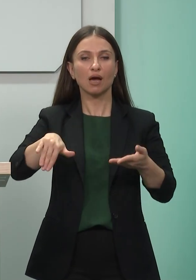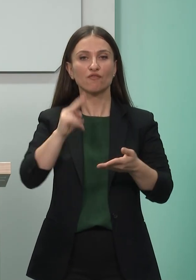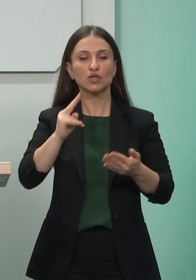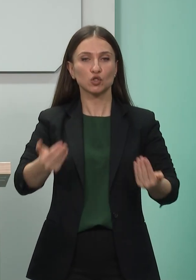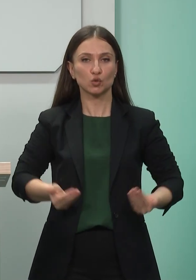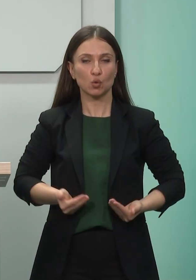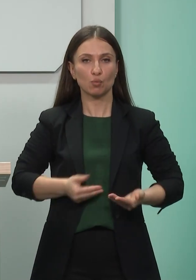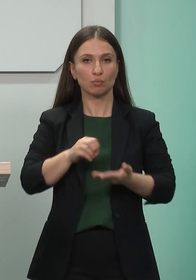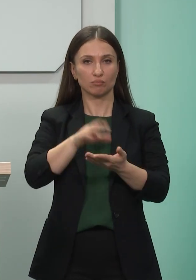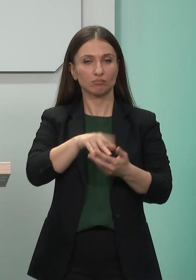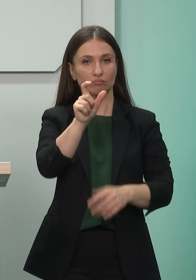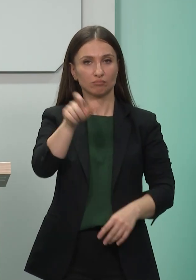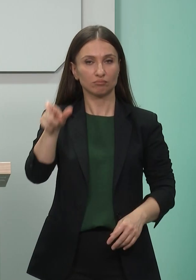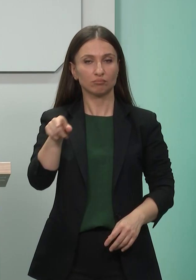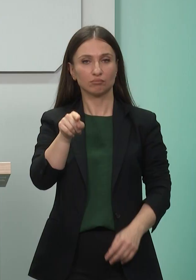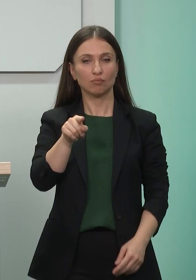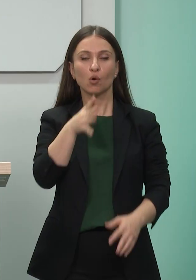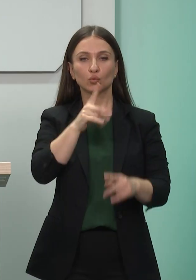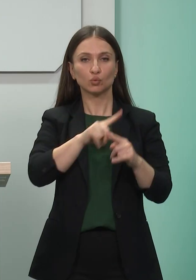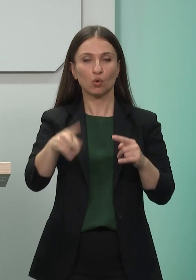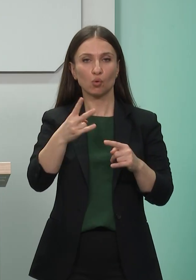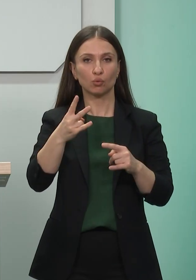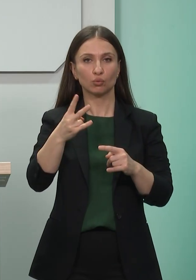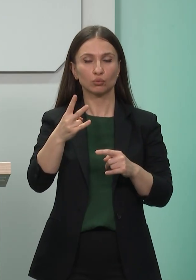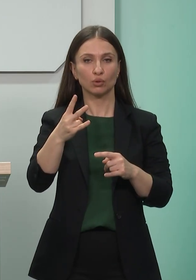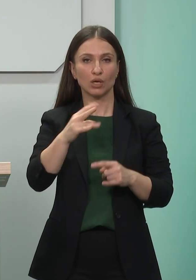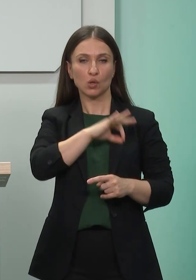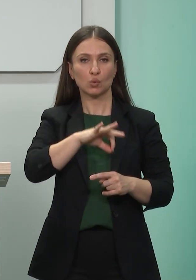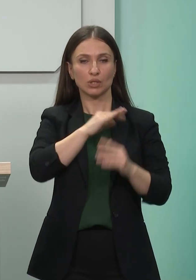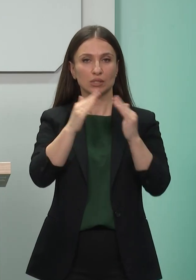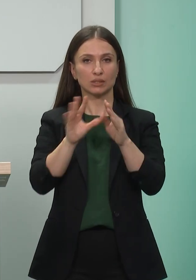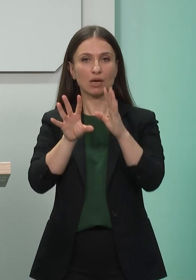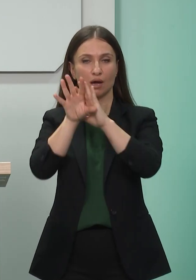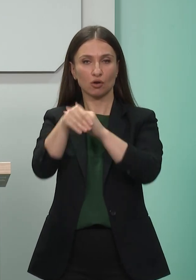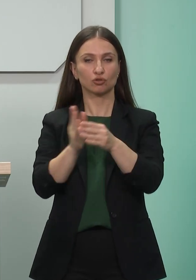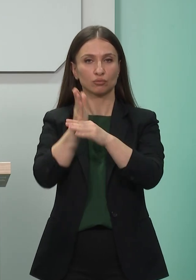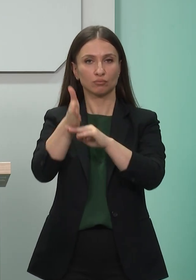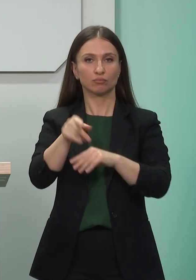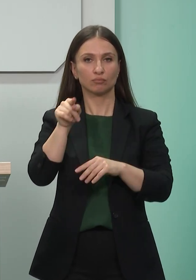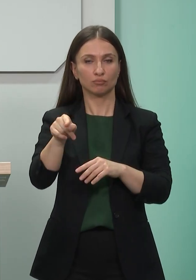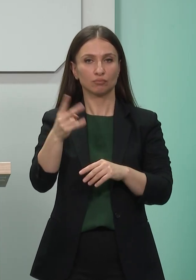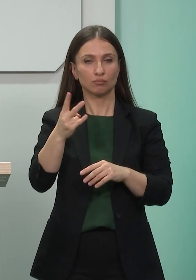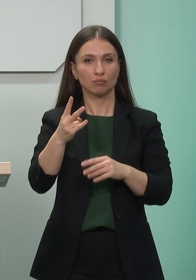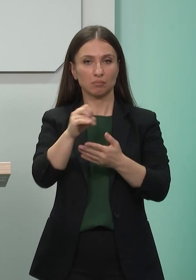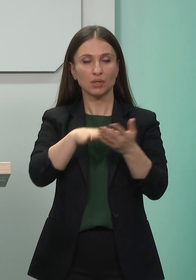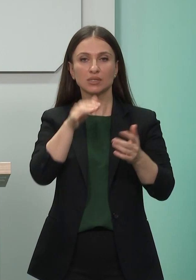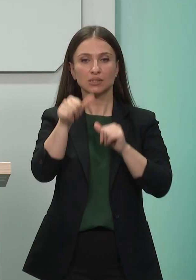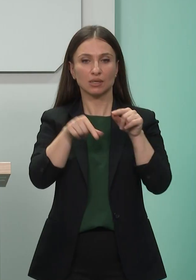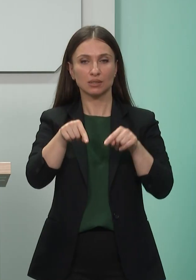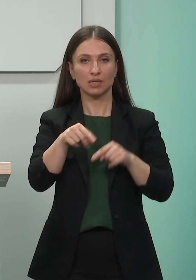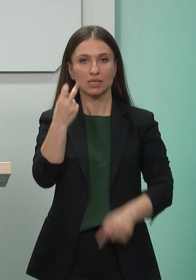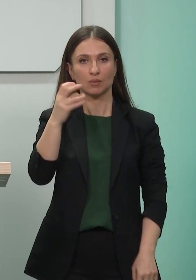მითითების გარეშე რეგისტრირებულ ამომრჩევლებს. დროულად მიმართონ სახელმწიფო სერვისების განვითარების სააგენტოს მიმდინარე